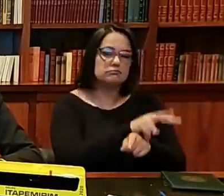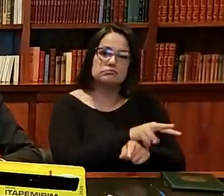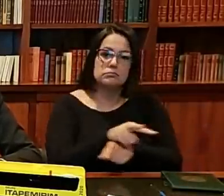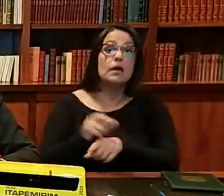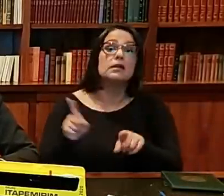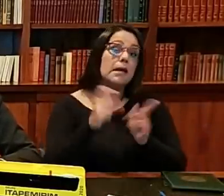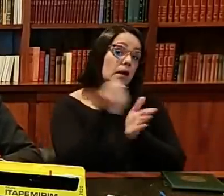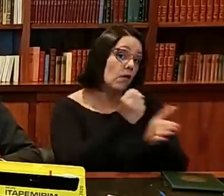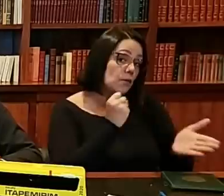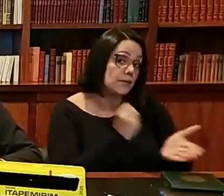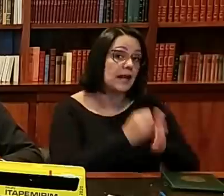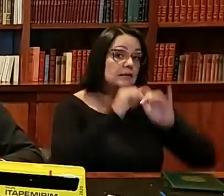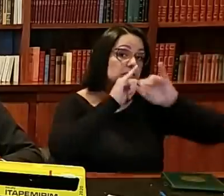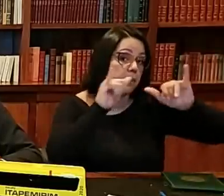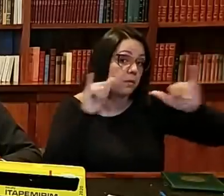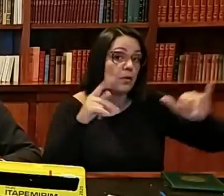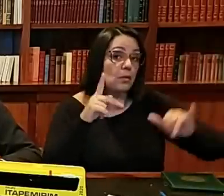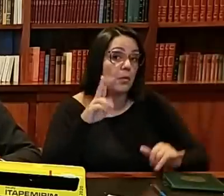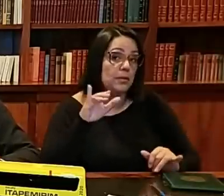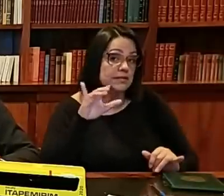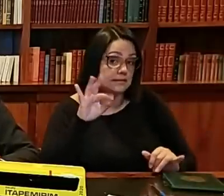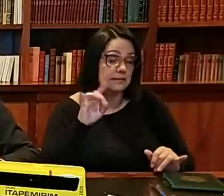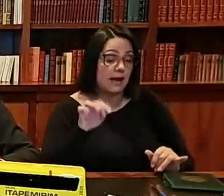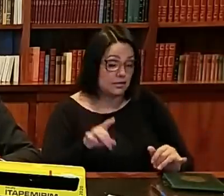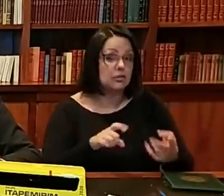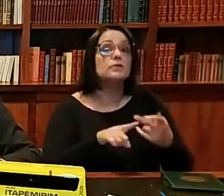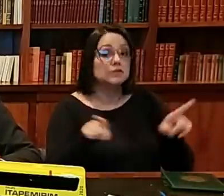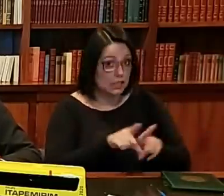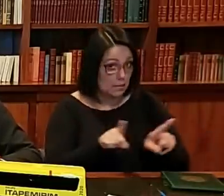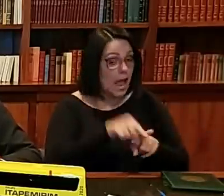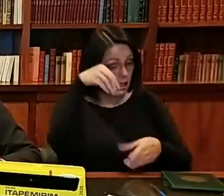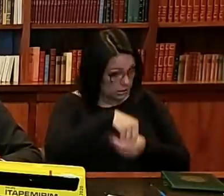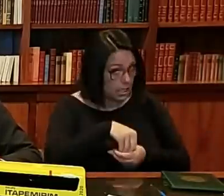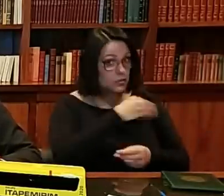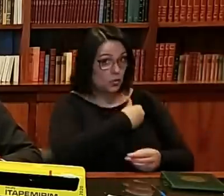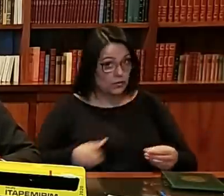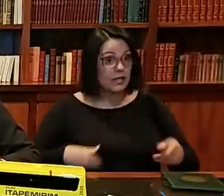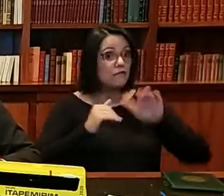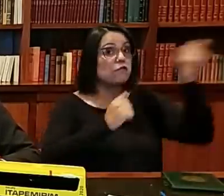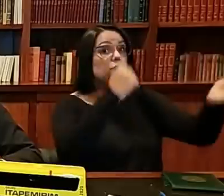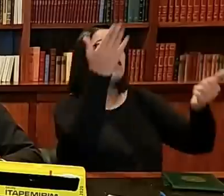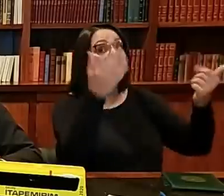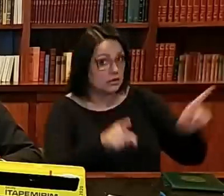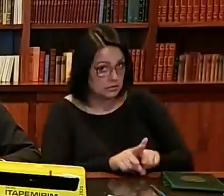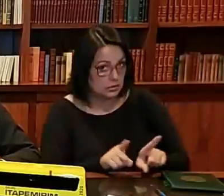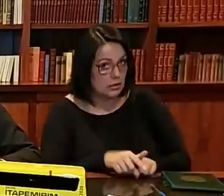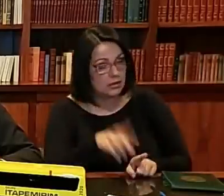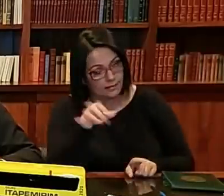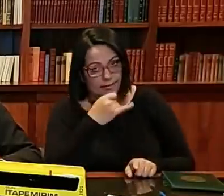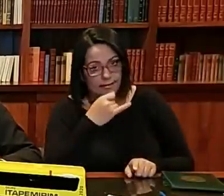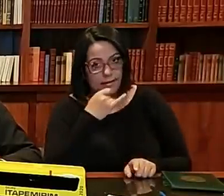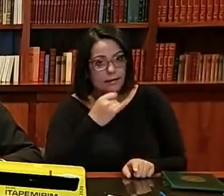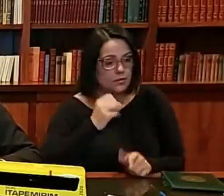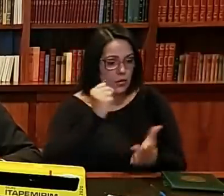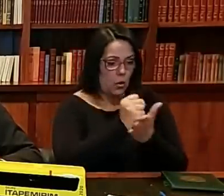publicidade, ele pega lá. Né? E não é só nosso governo, não, também para fora. Né? Ele pega lá, vê se o contrato